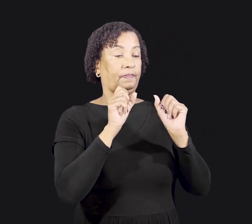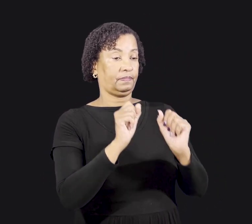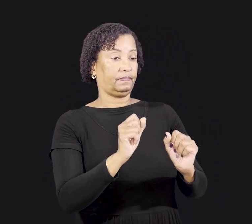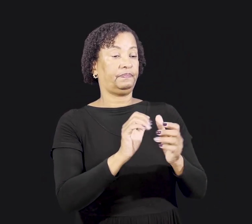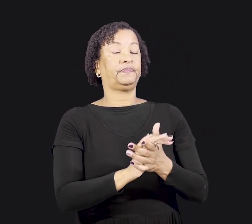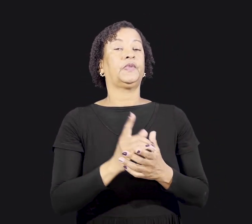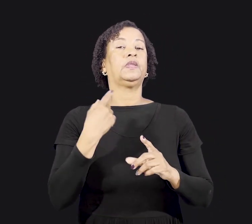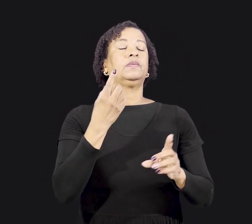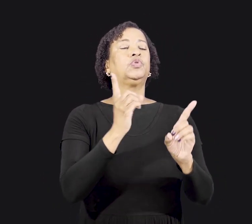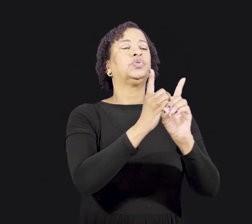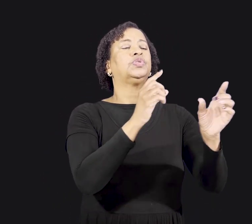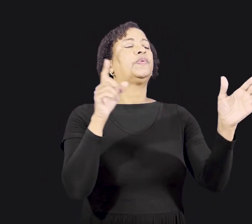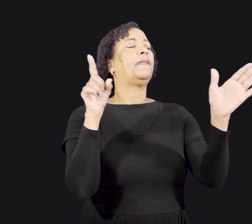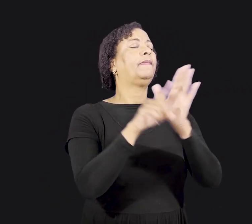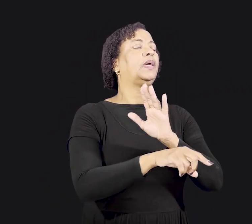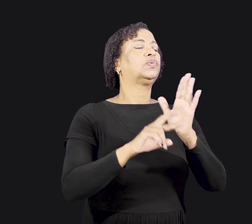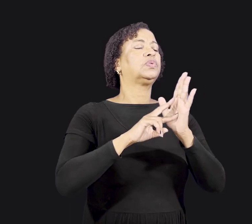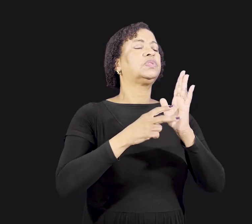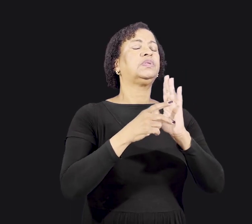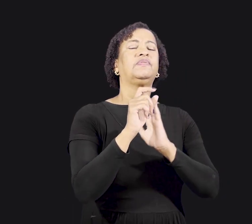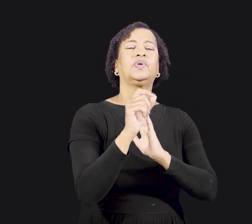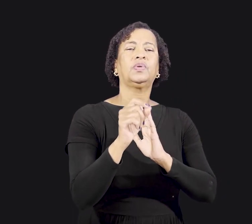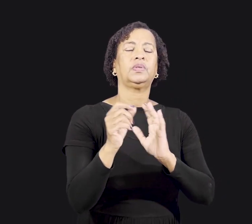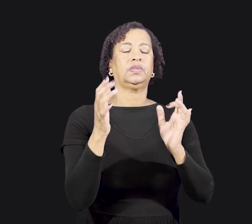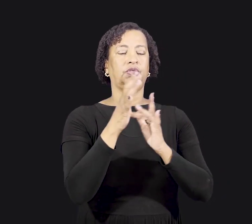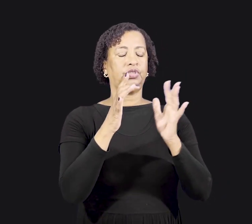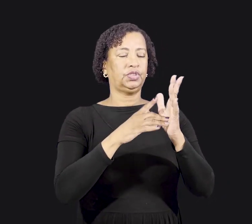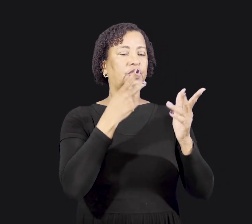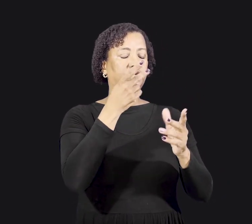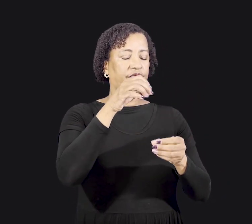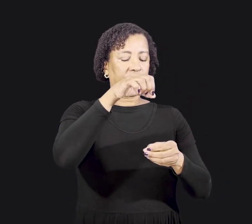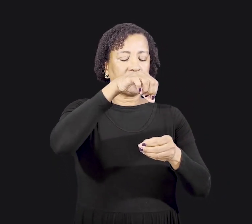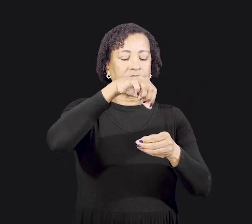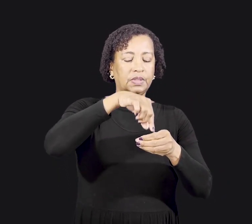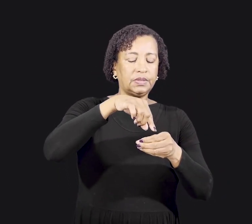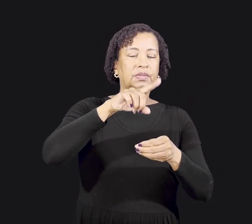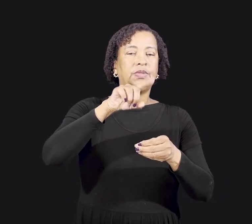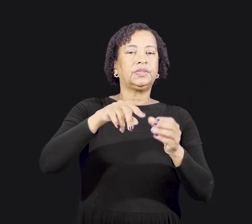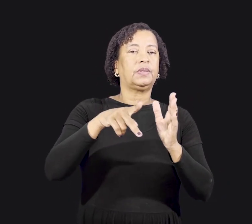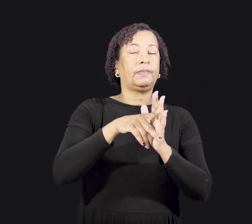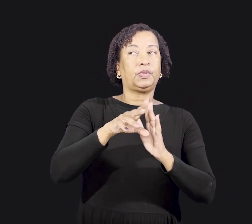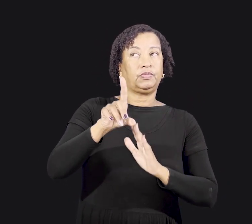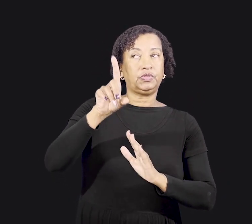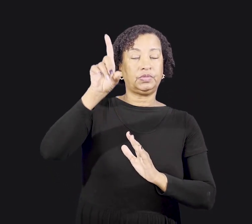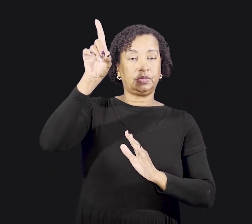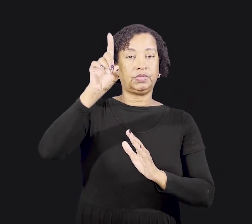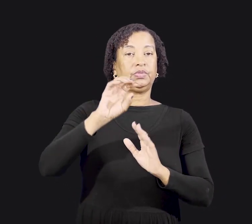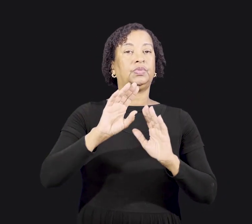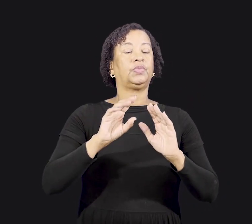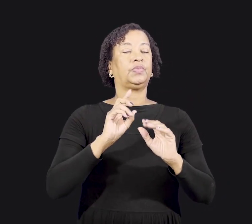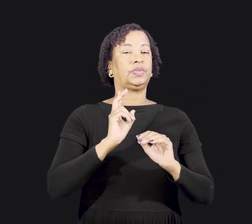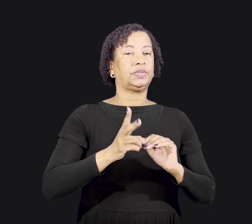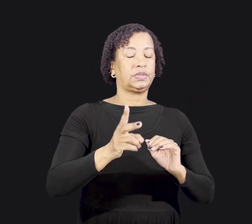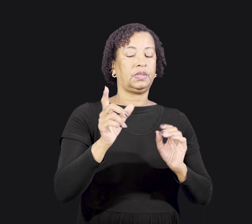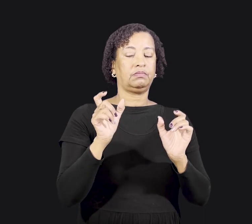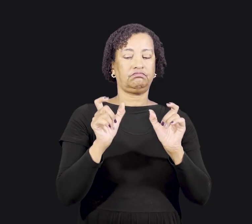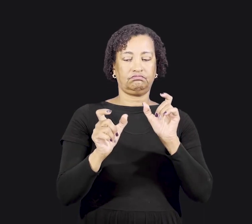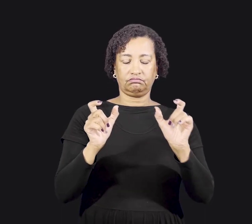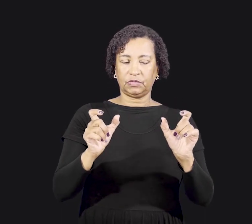parábola, seus discípulos perguntaram o que ela significava. Jesus disse que a semente é a palavra de Deus. Portanto, toda vez que a palavra de Deus é